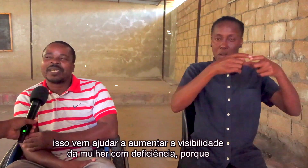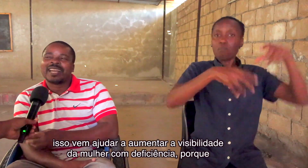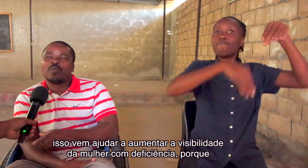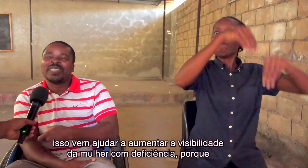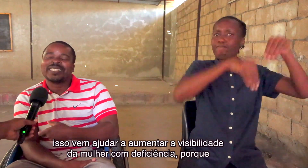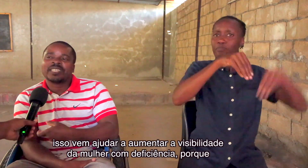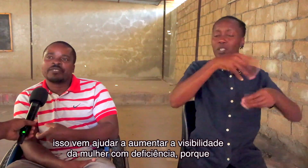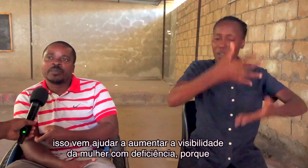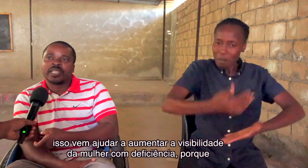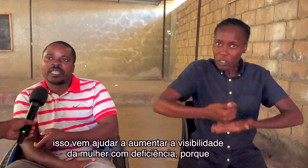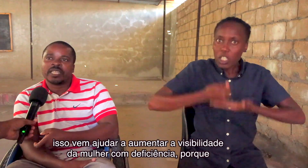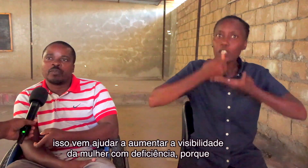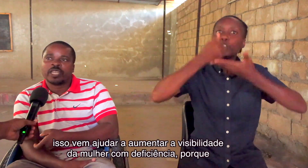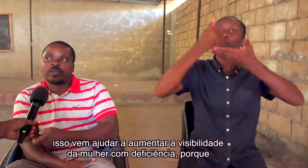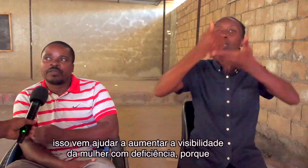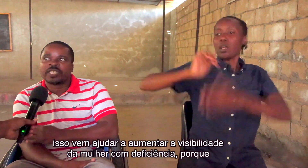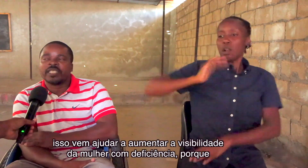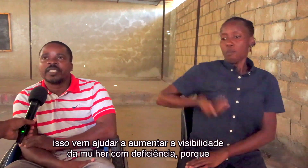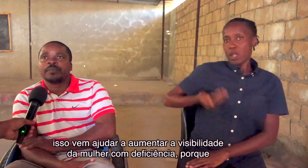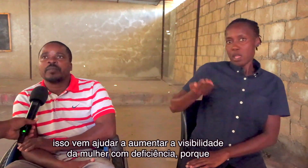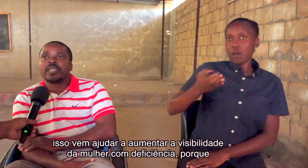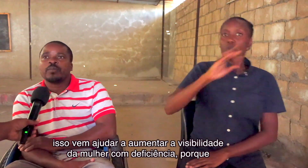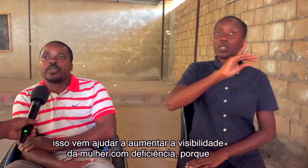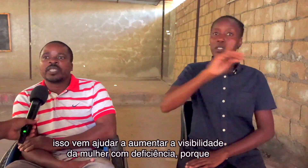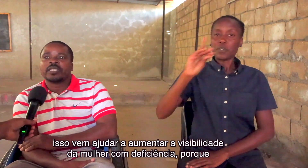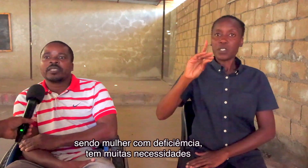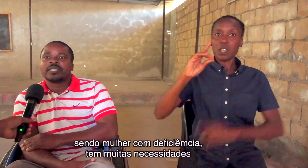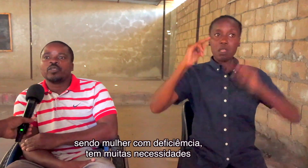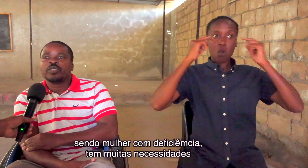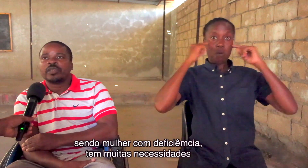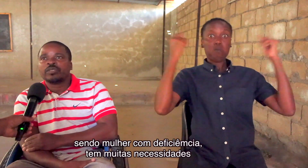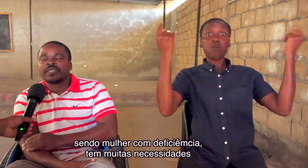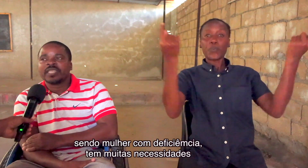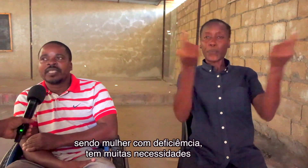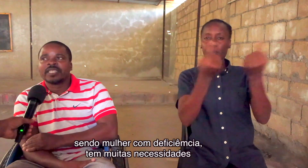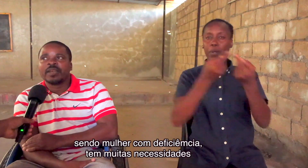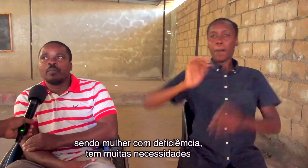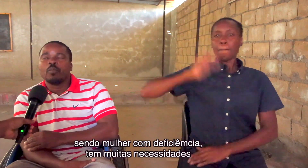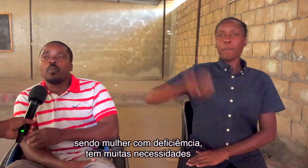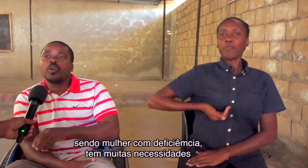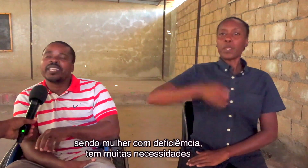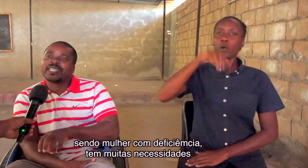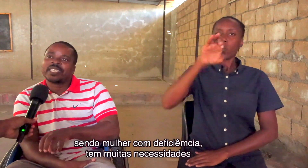a aumentar a visibilidade da mulher com deficiência, porque, sendo mulher com deficiência, tem muitas